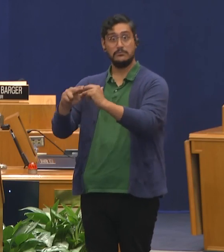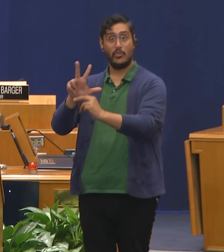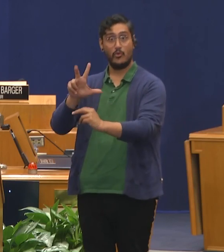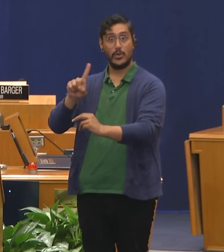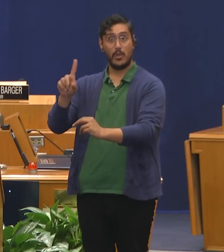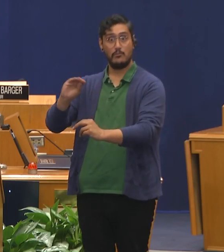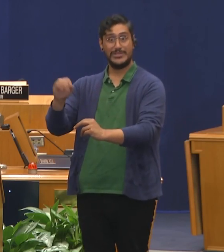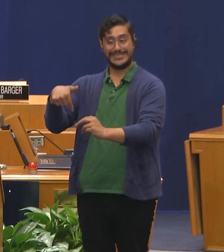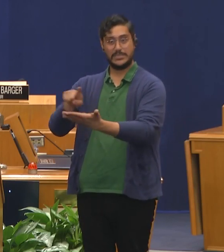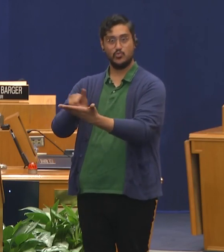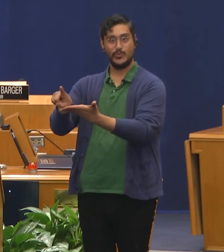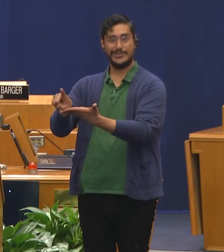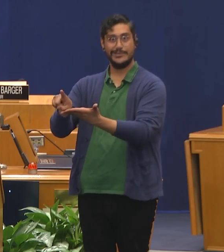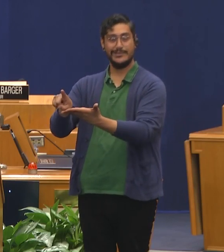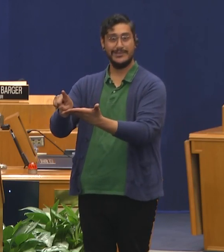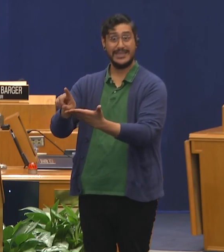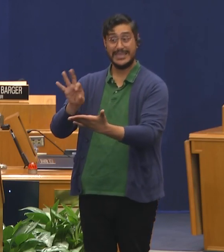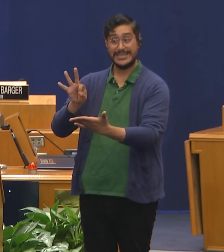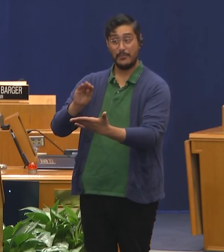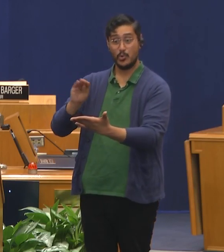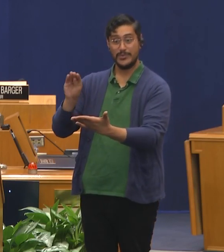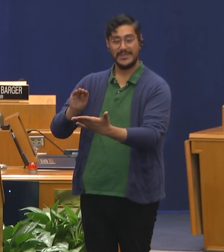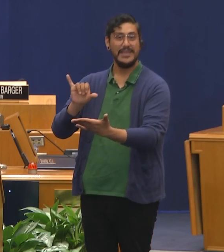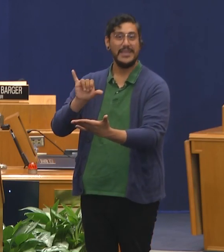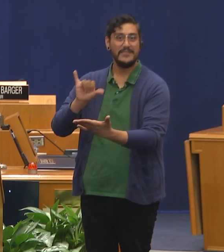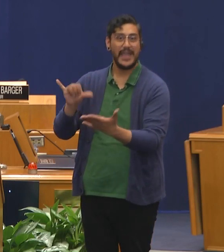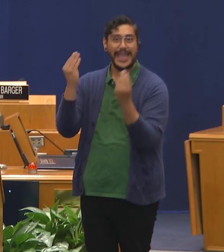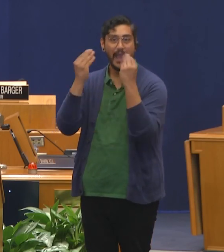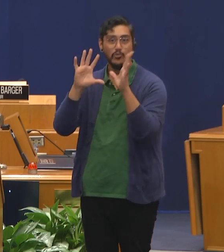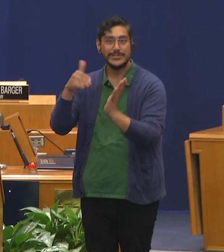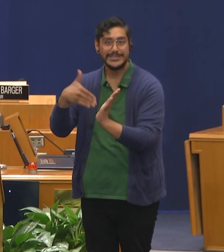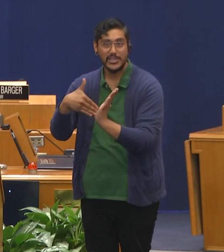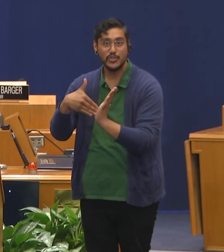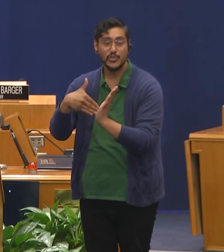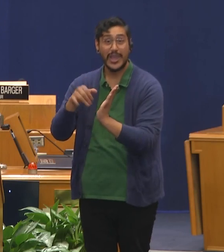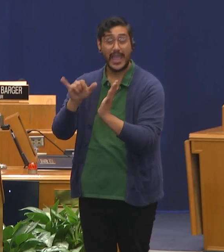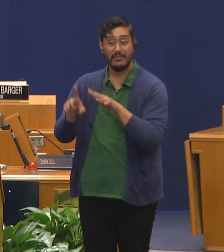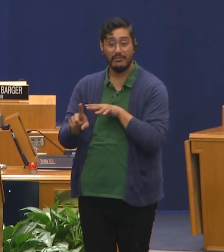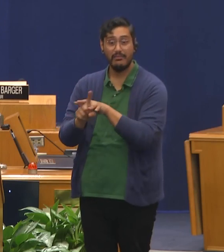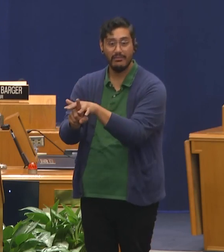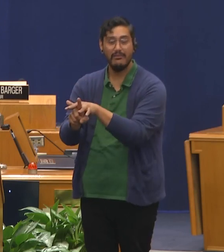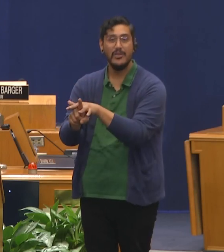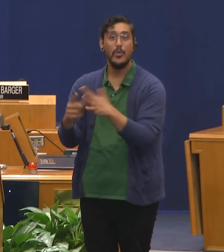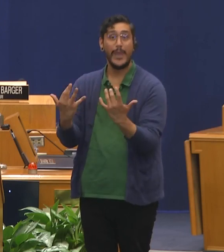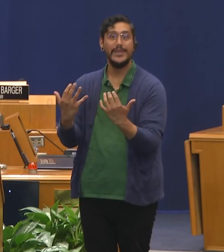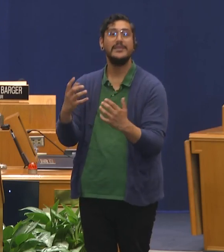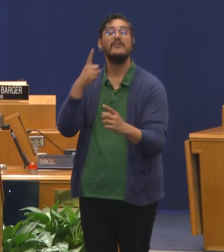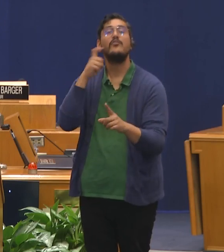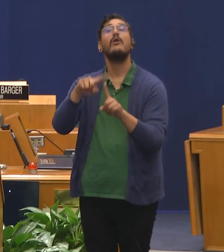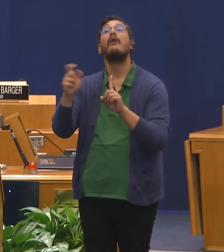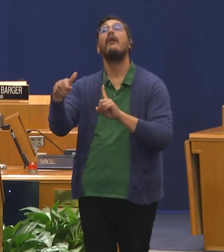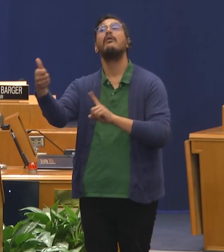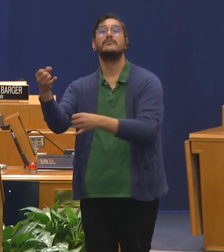semana. El 9% son de centros ambulatorios y los casos restantes corresponden a otros